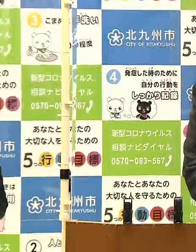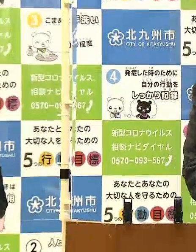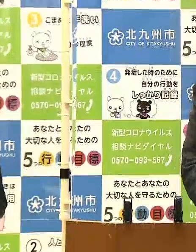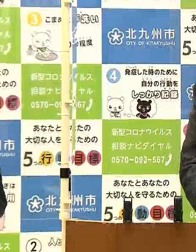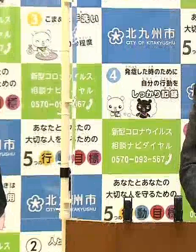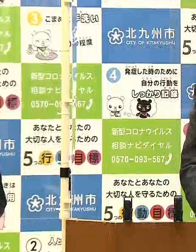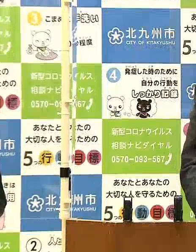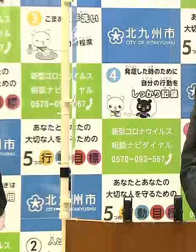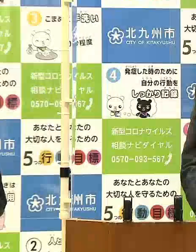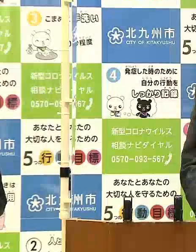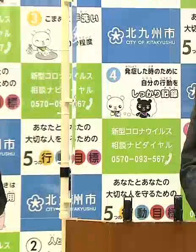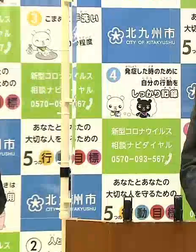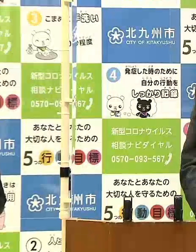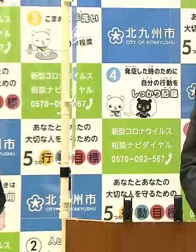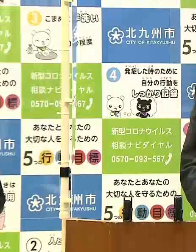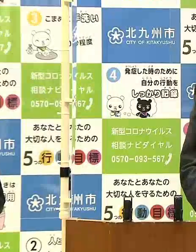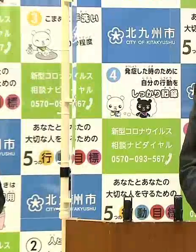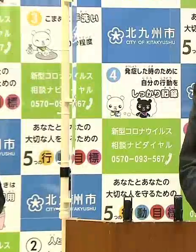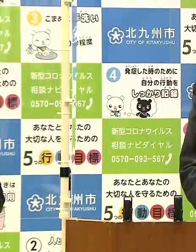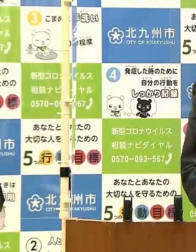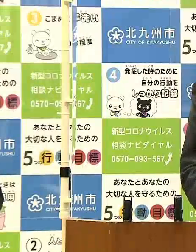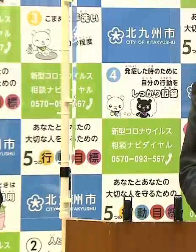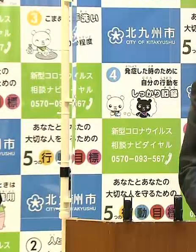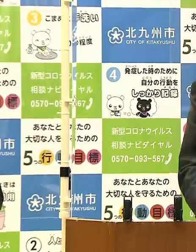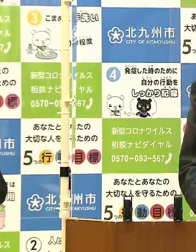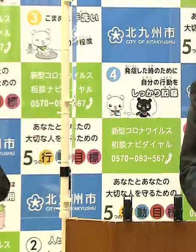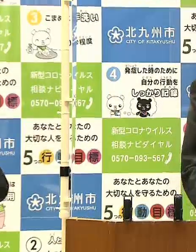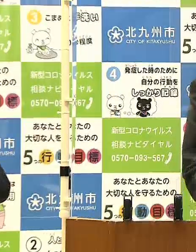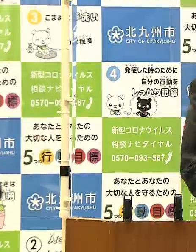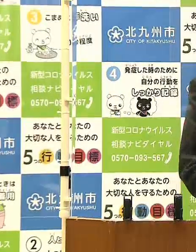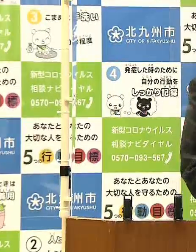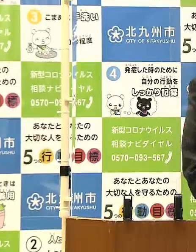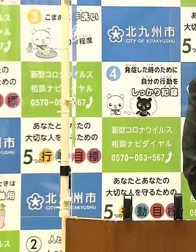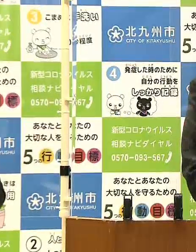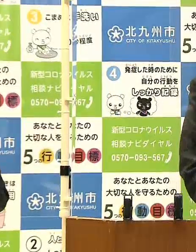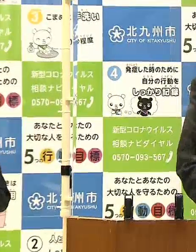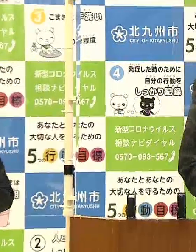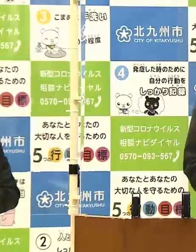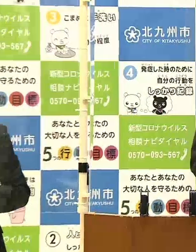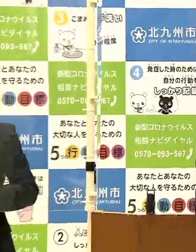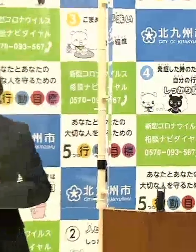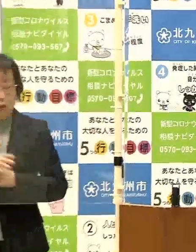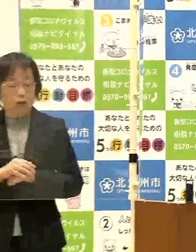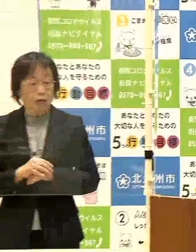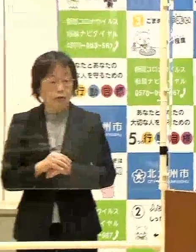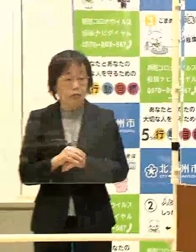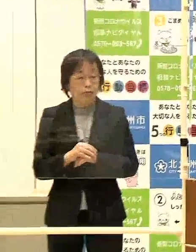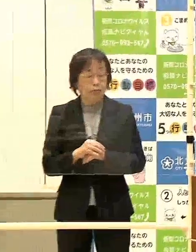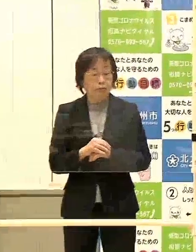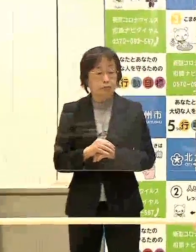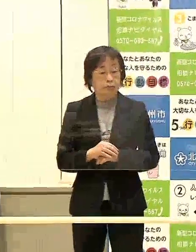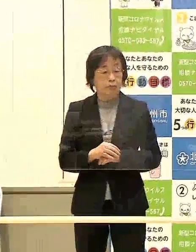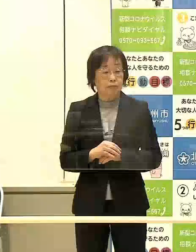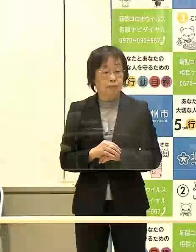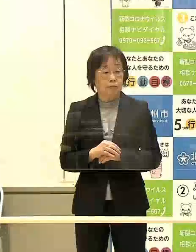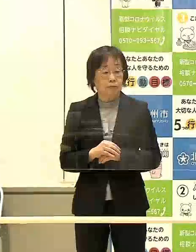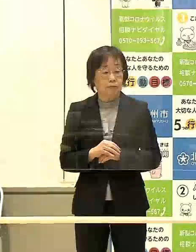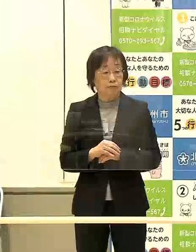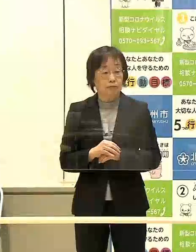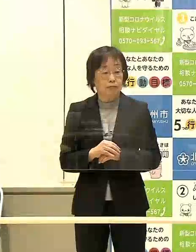a 当然見えざるの新規感染者二いる透明8またニット用型塗っ